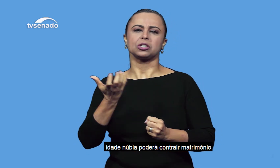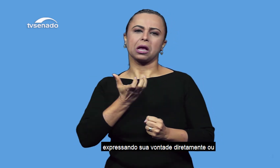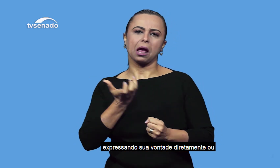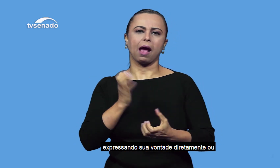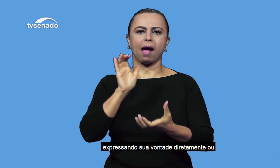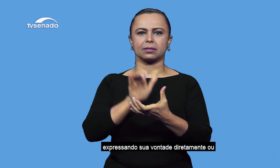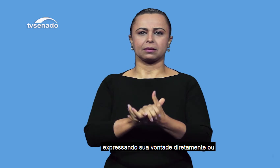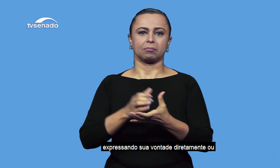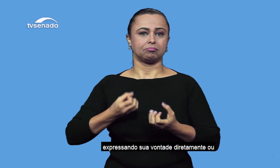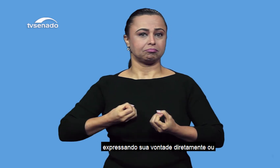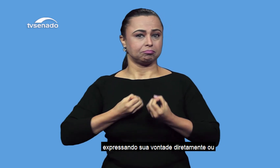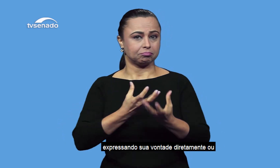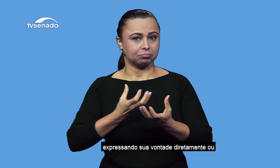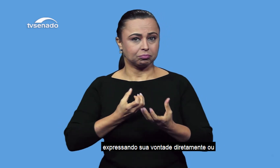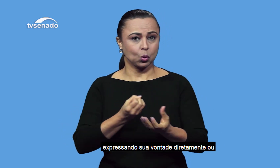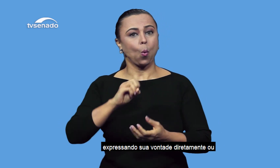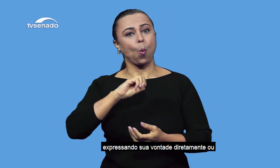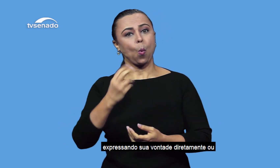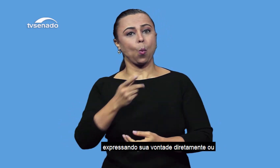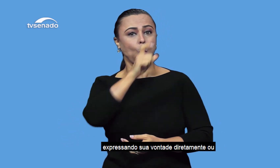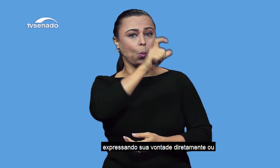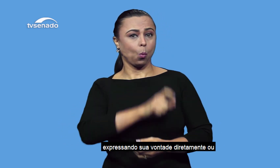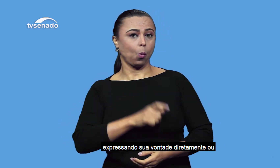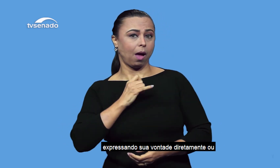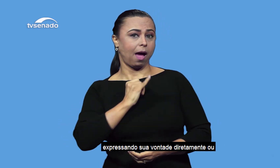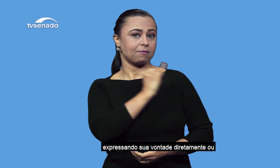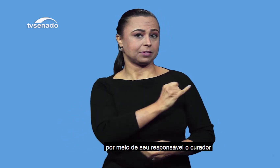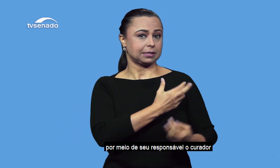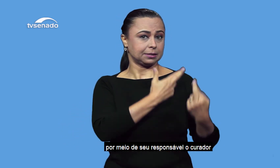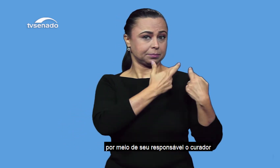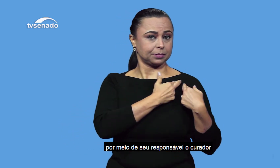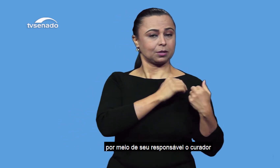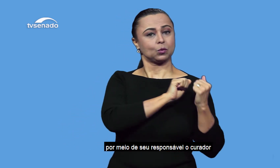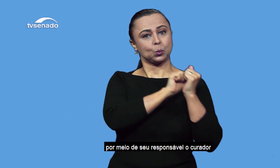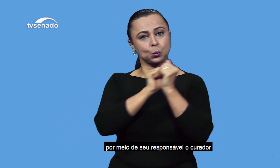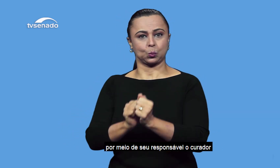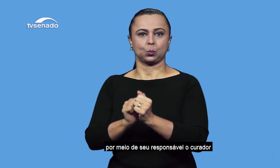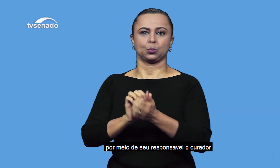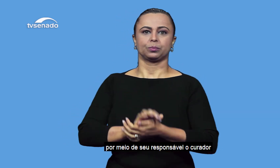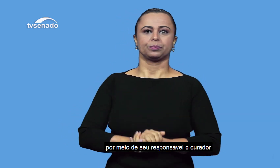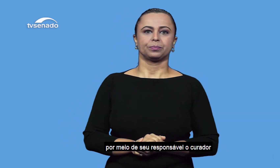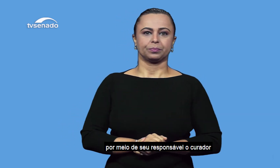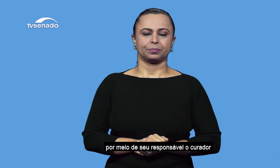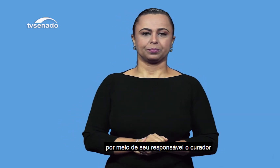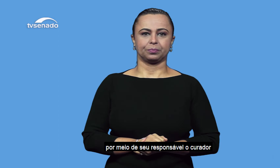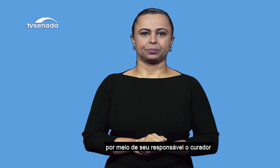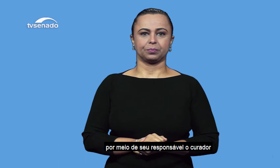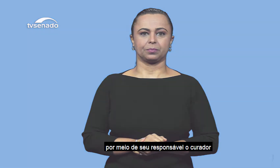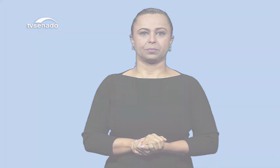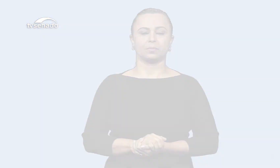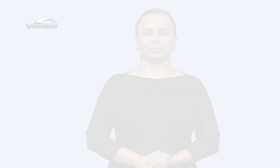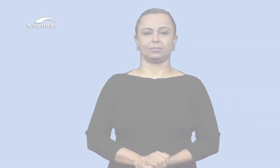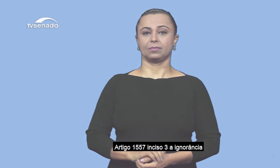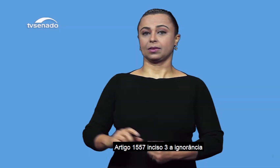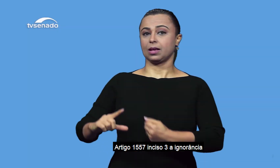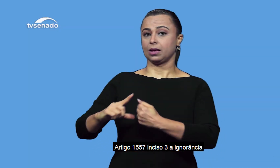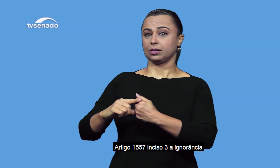expressando sua vontade directamente ou por meio de seu responsável o curador